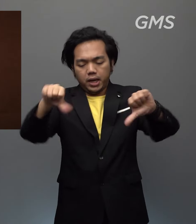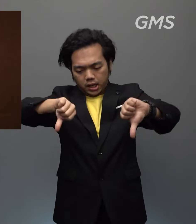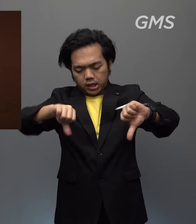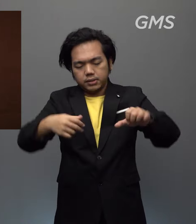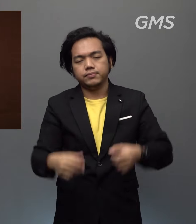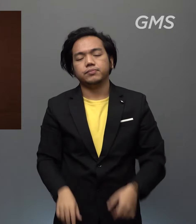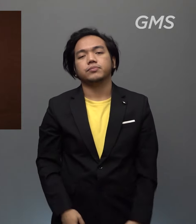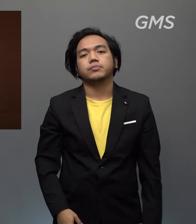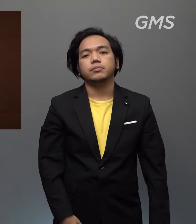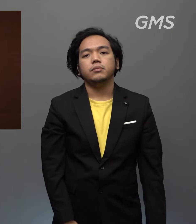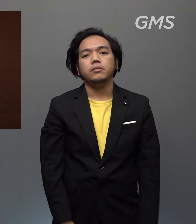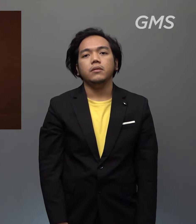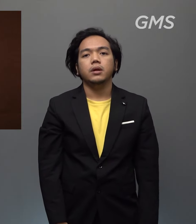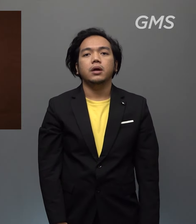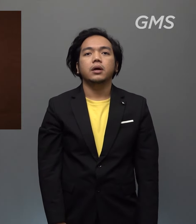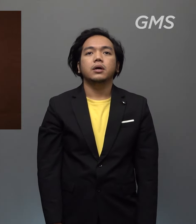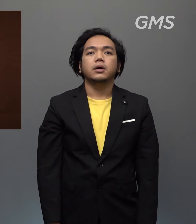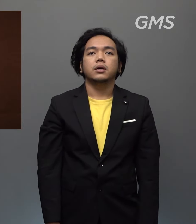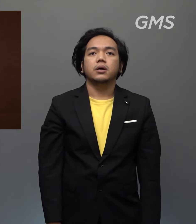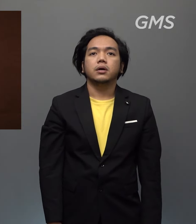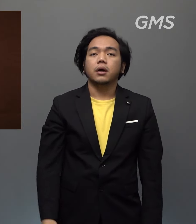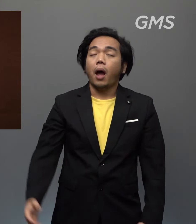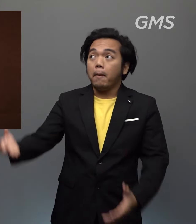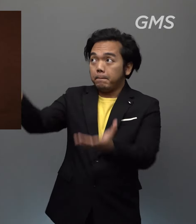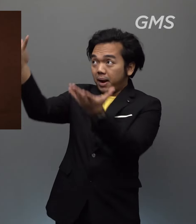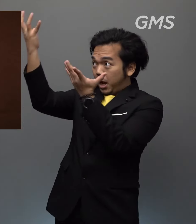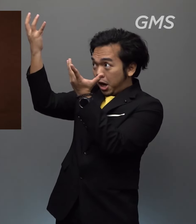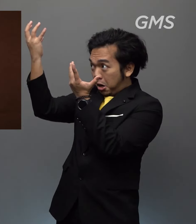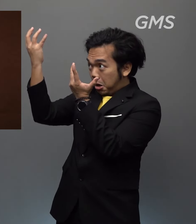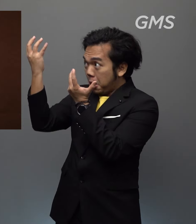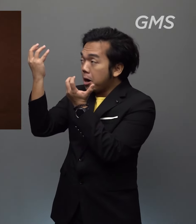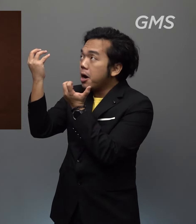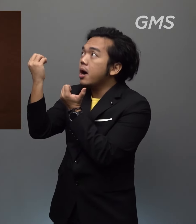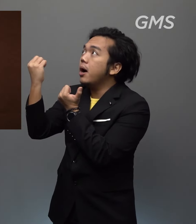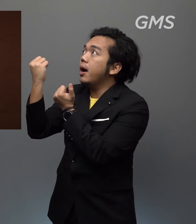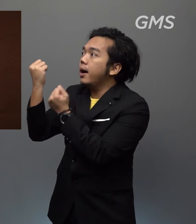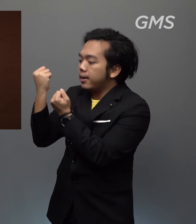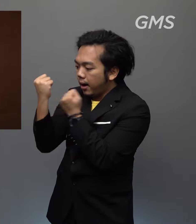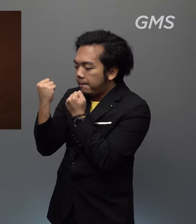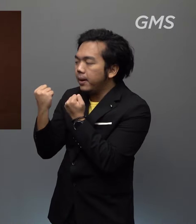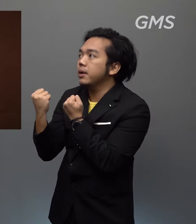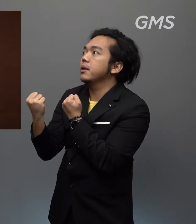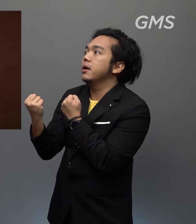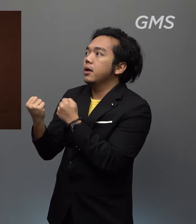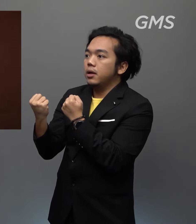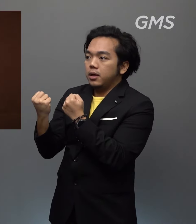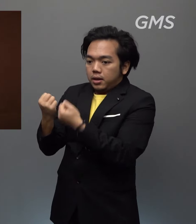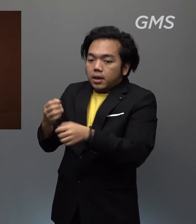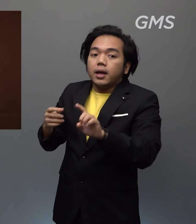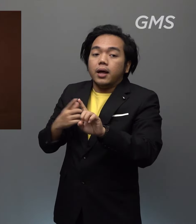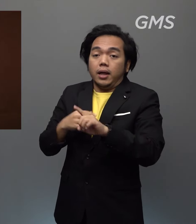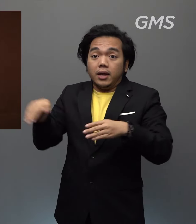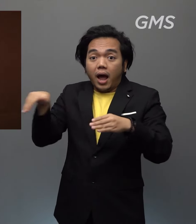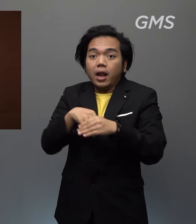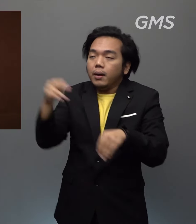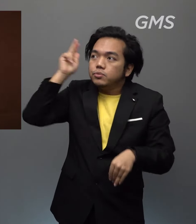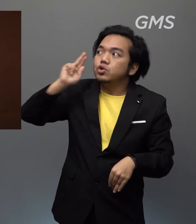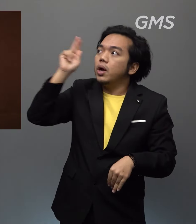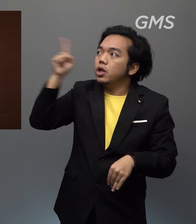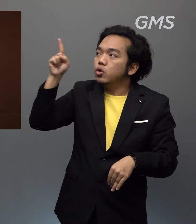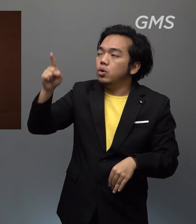dan jiwa. Pengharapan di dalam Tuhan. Seperti sebuah bintang kecil yang bercahaya, yang menuntun orang